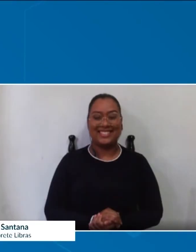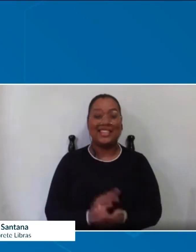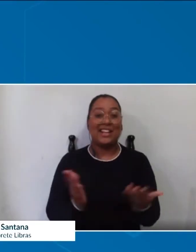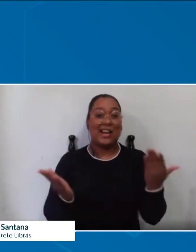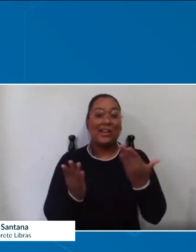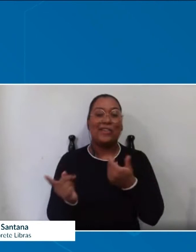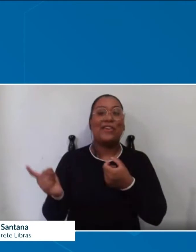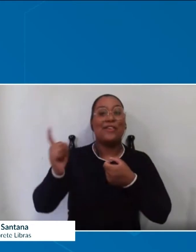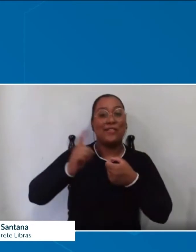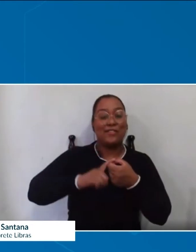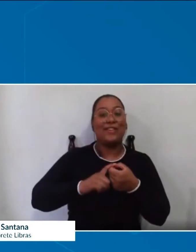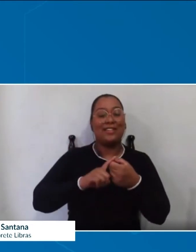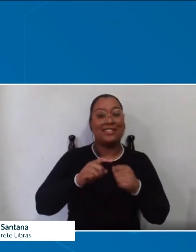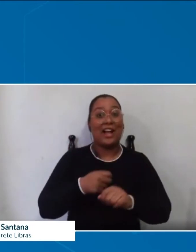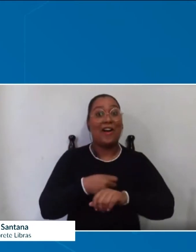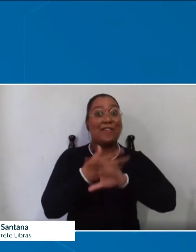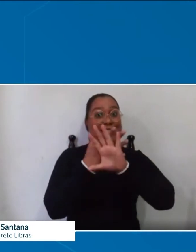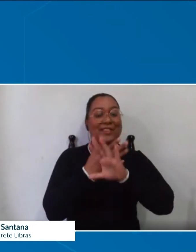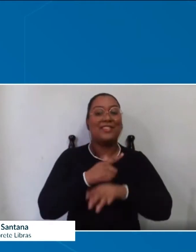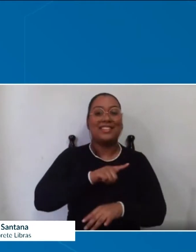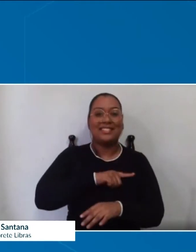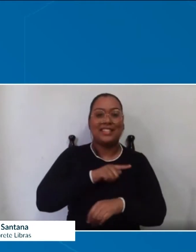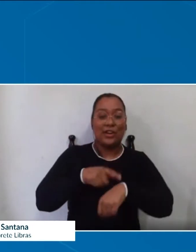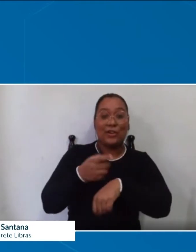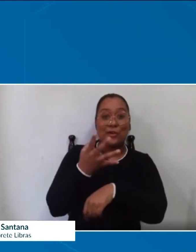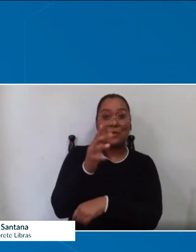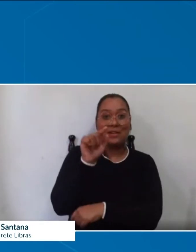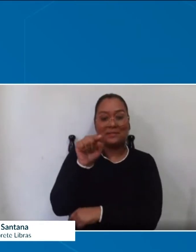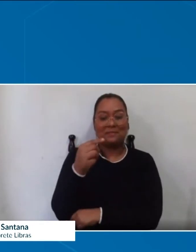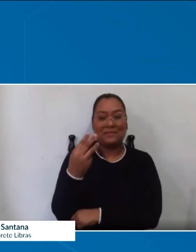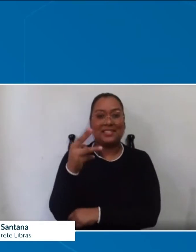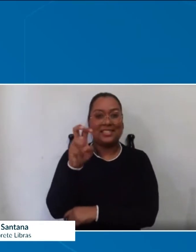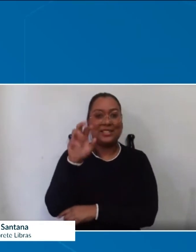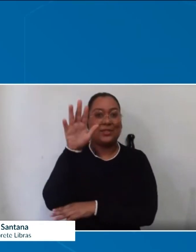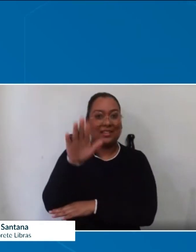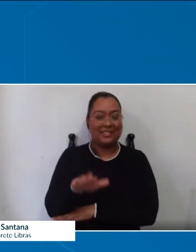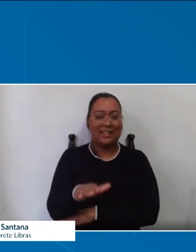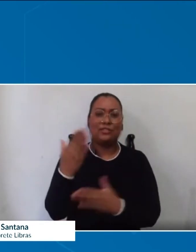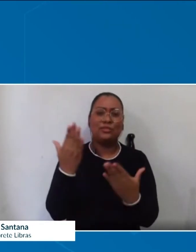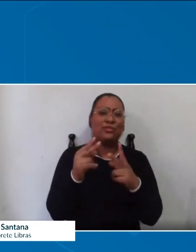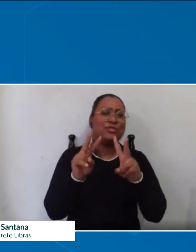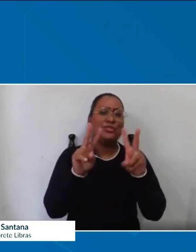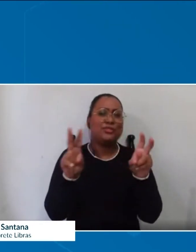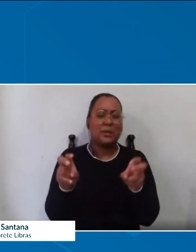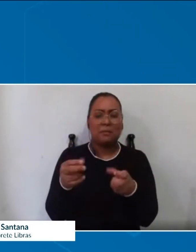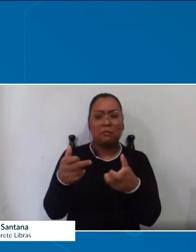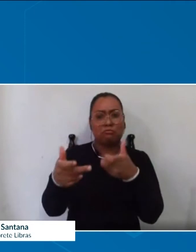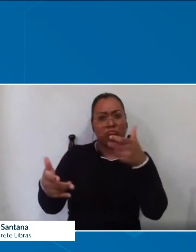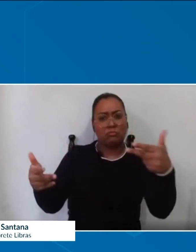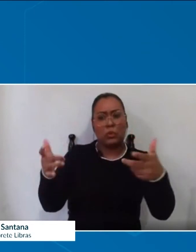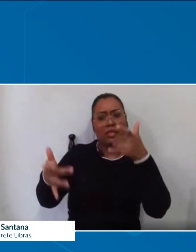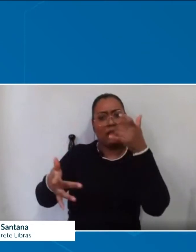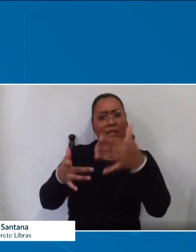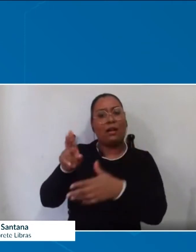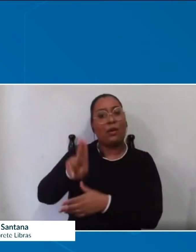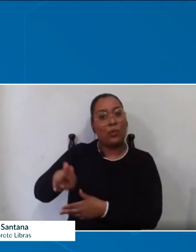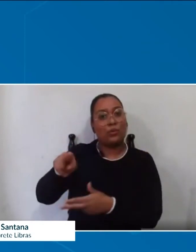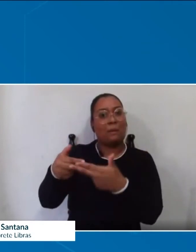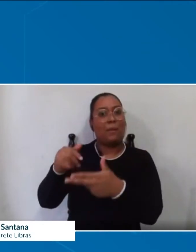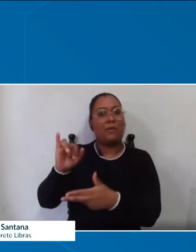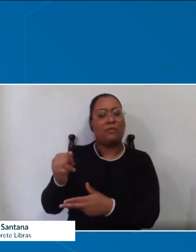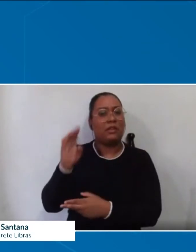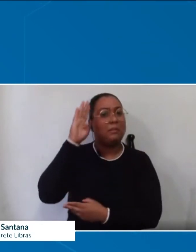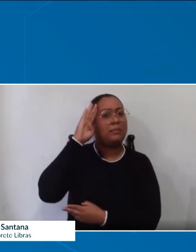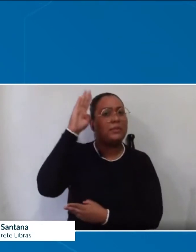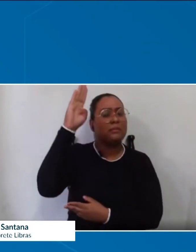Estamos de volta ao vivo, agora 4h35 da tarde, falando hoje de aproveitamento de resíduos, principalmente do que